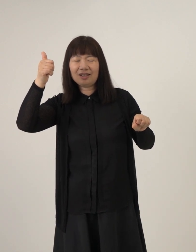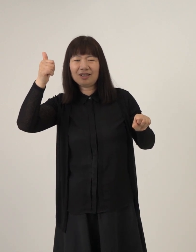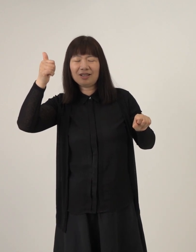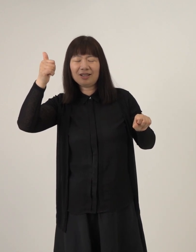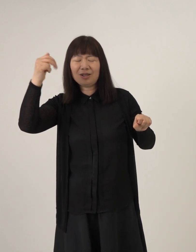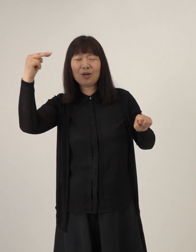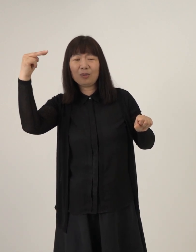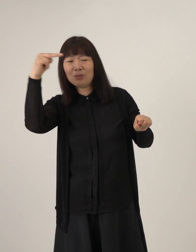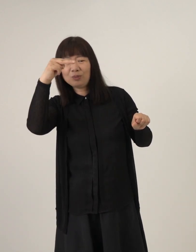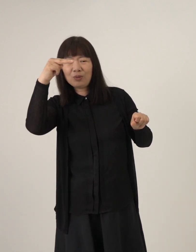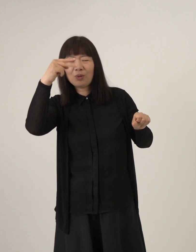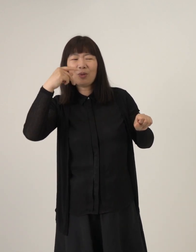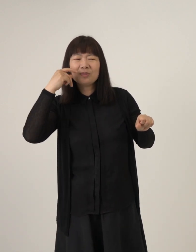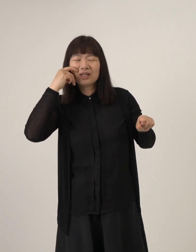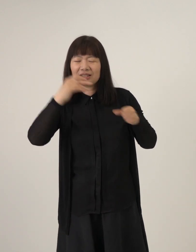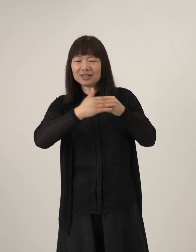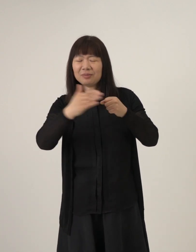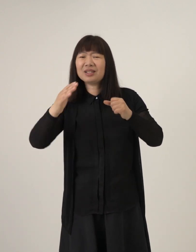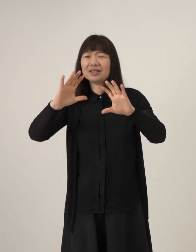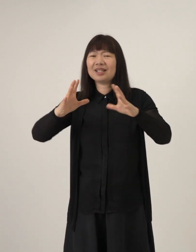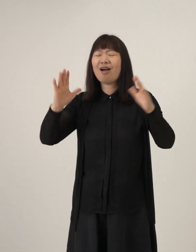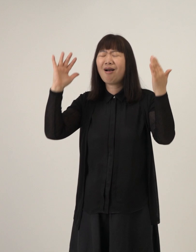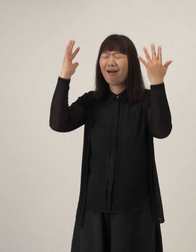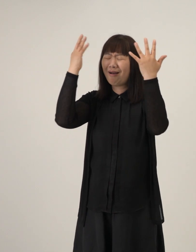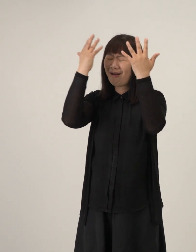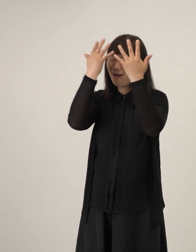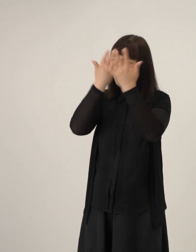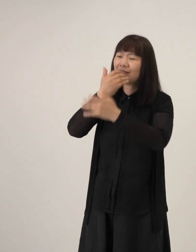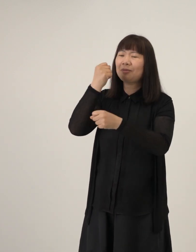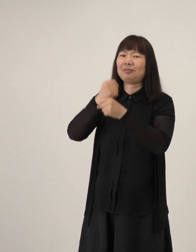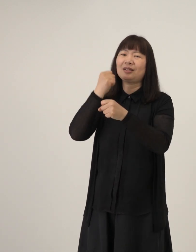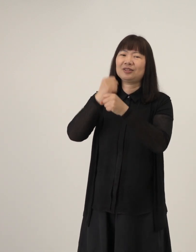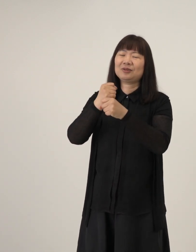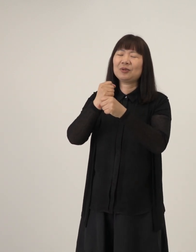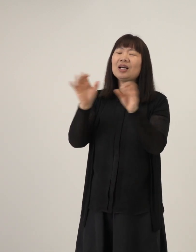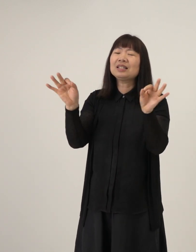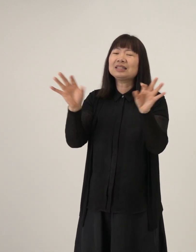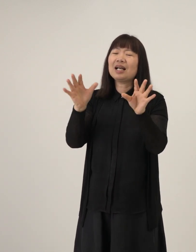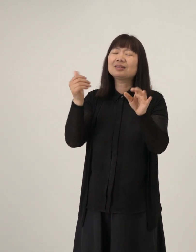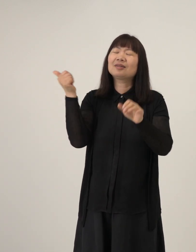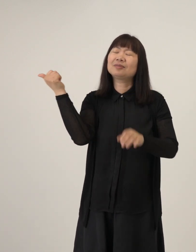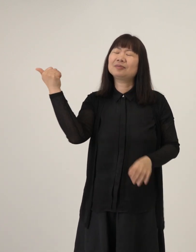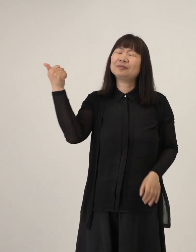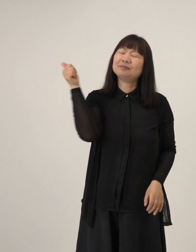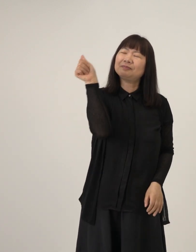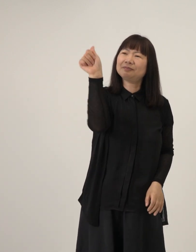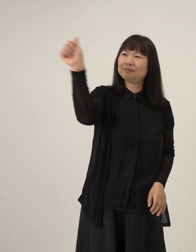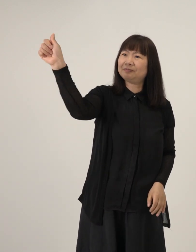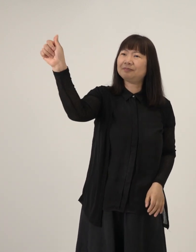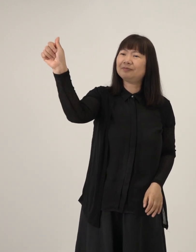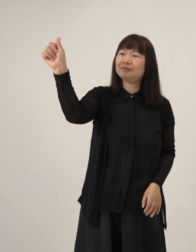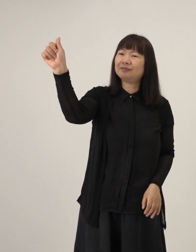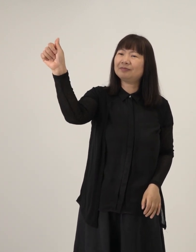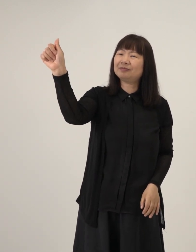똑바로 볼 수가 없어서 세상을 어둡게 만들고 잠시 등을 돌리셨다.